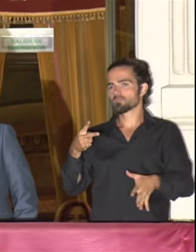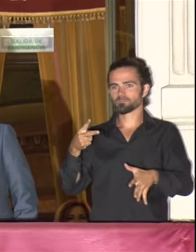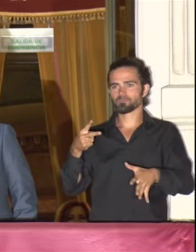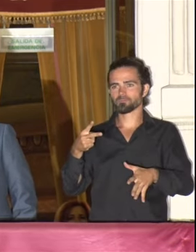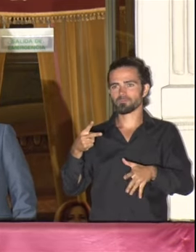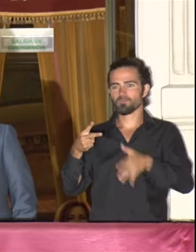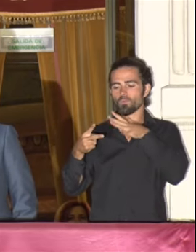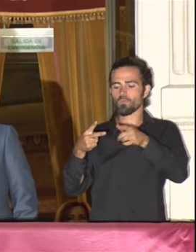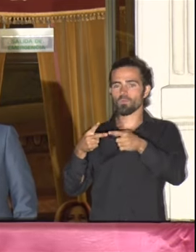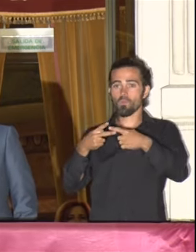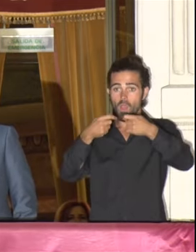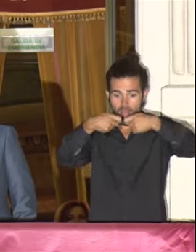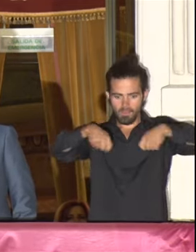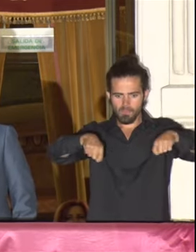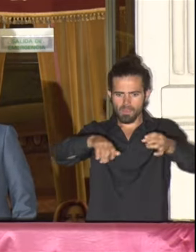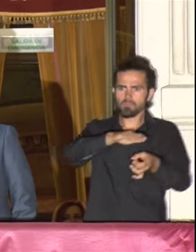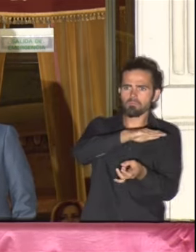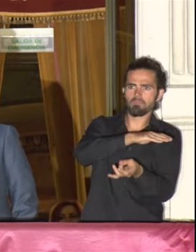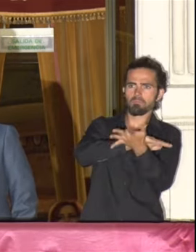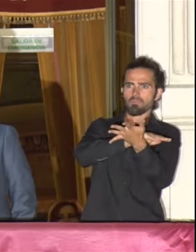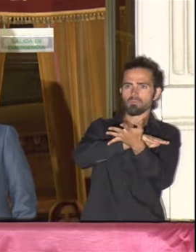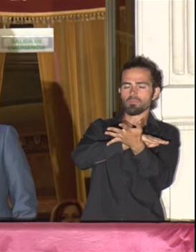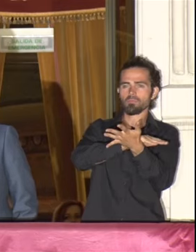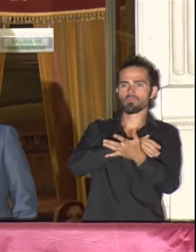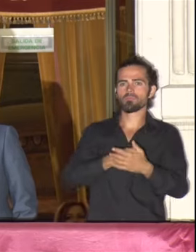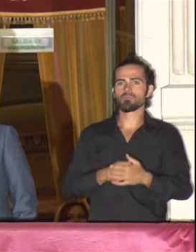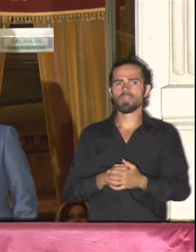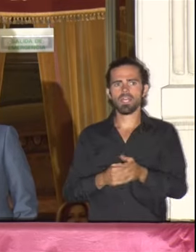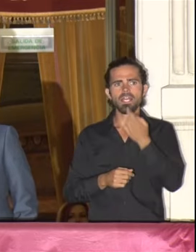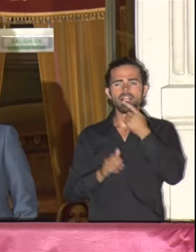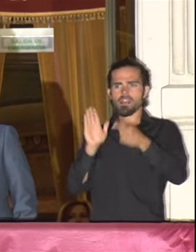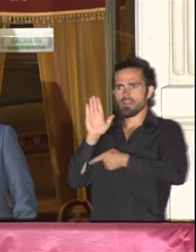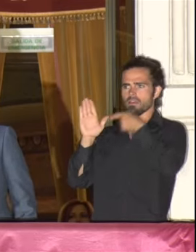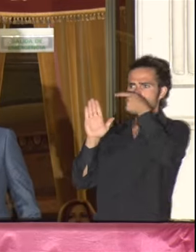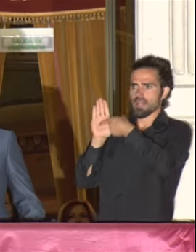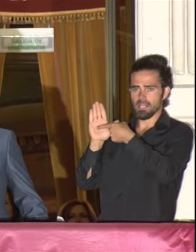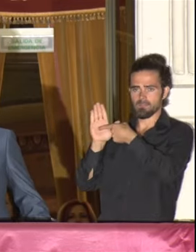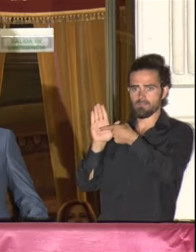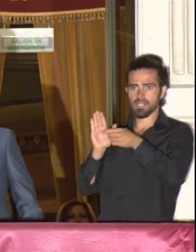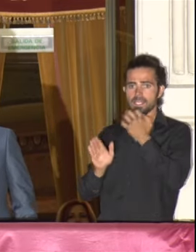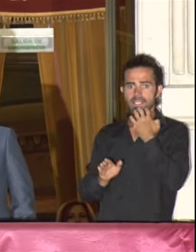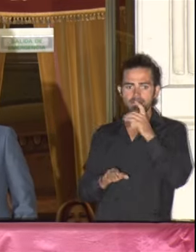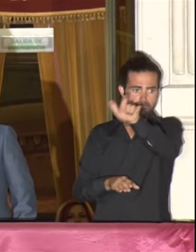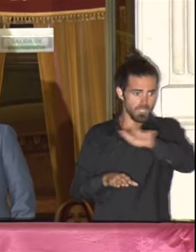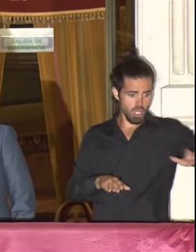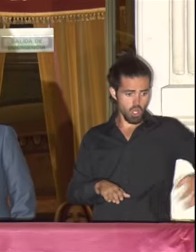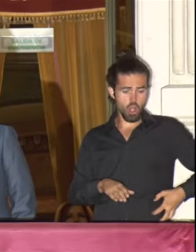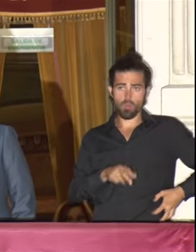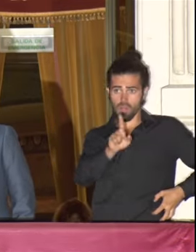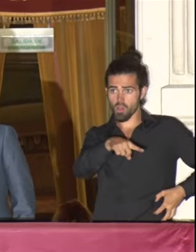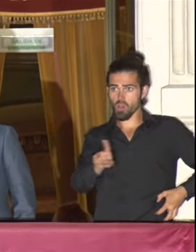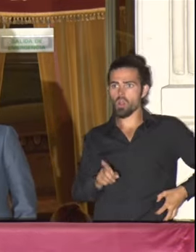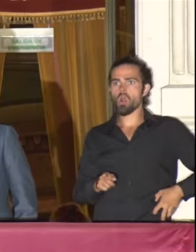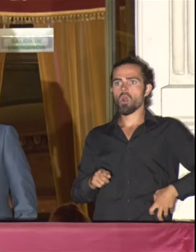navaja y salen disposiciones legales que prohibían a los no nobles, a la mayoría de la gente, el uso de la